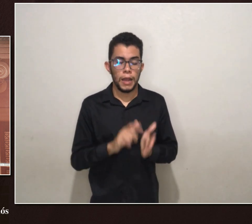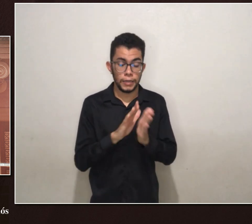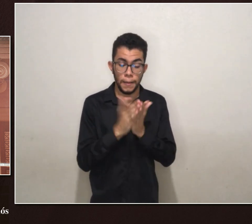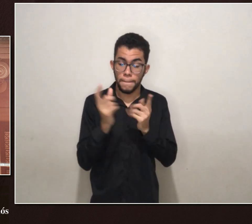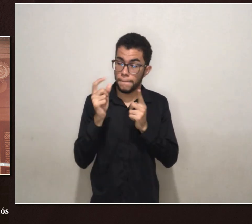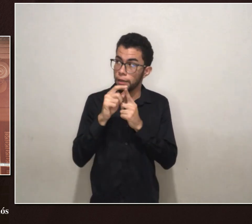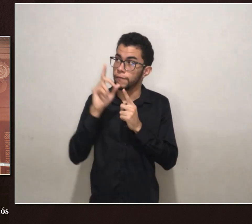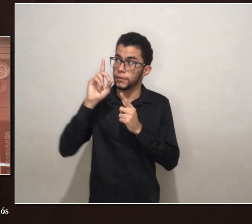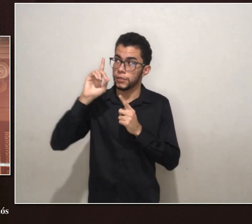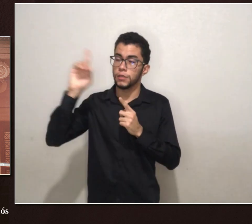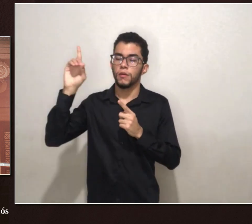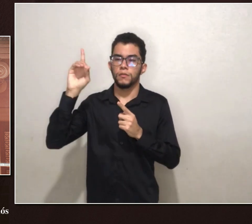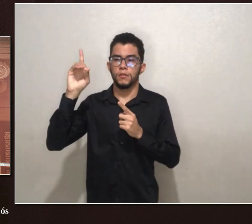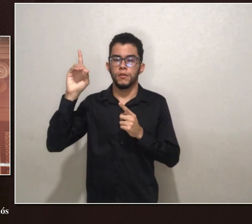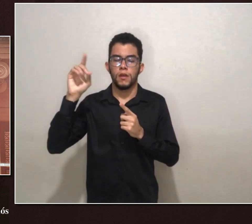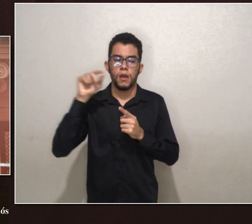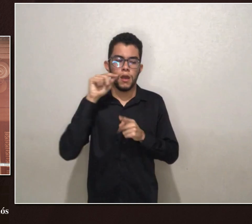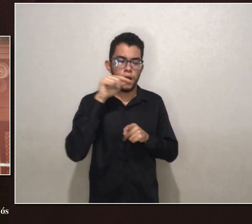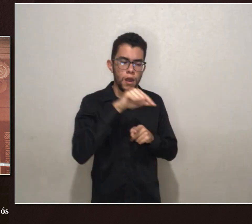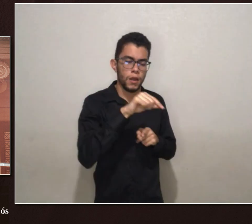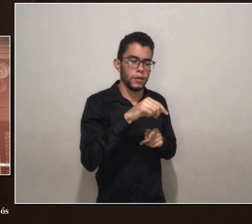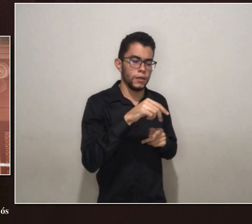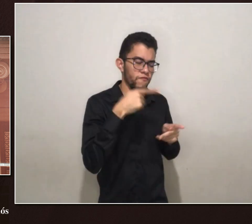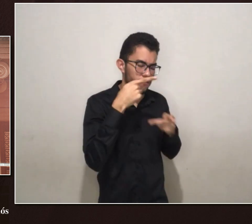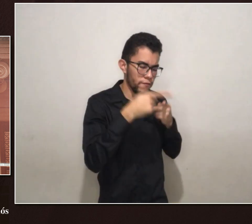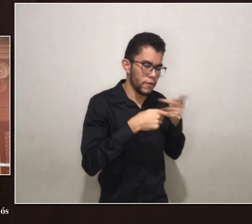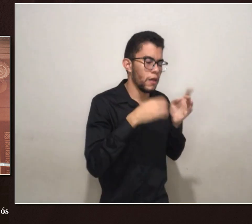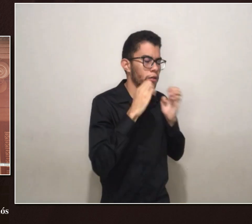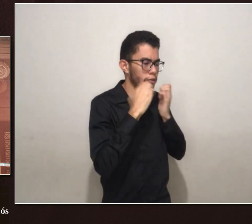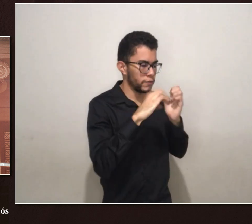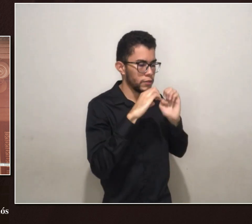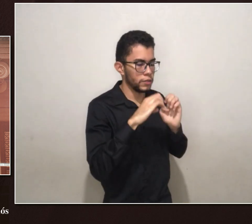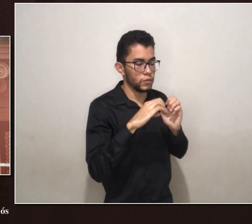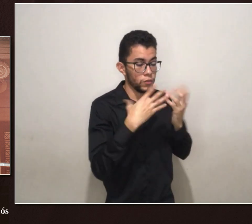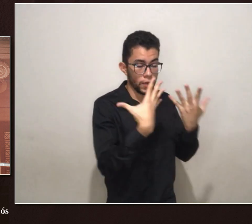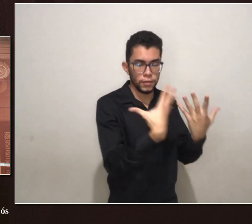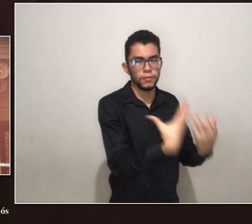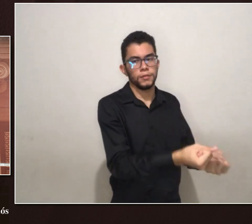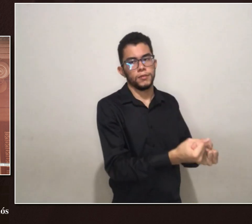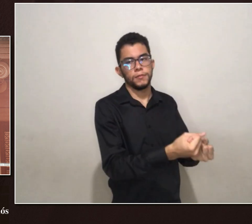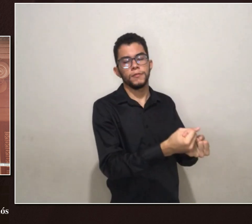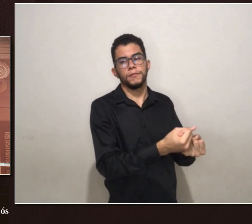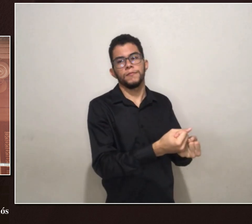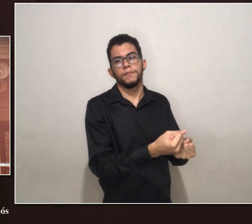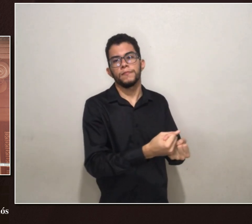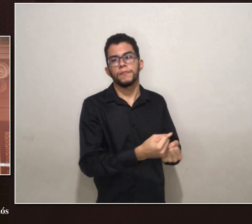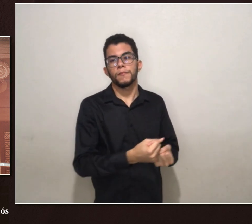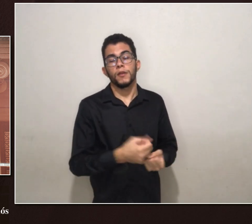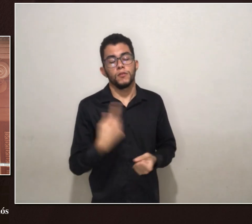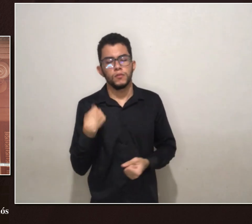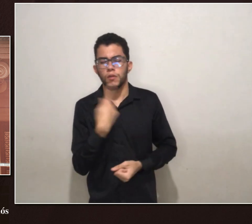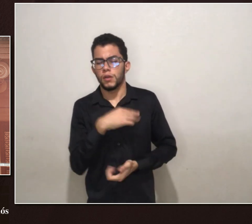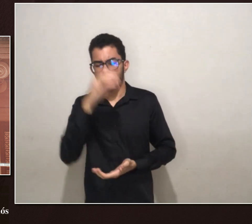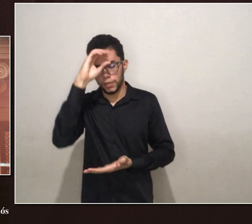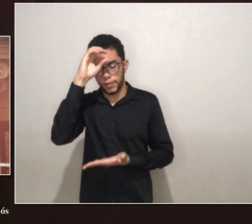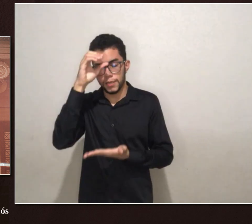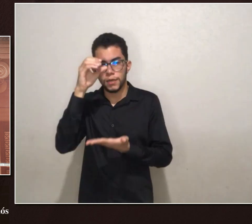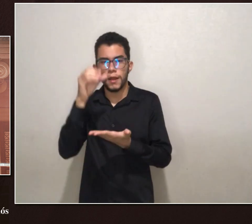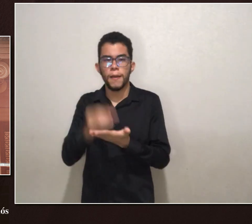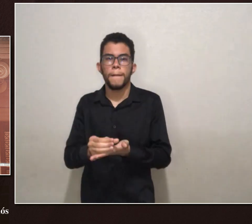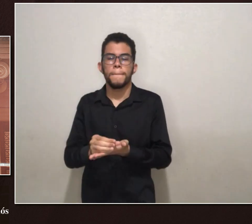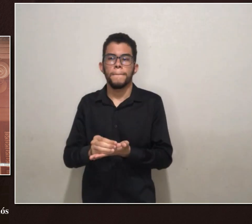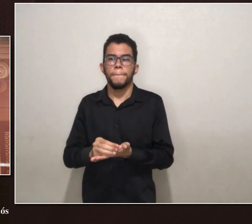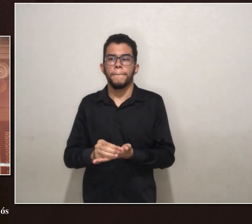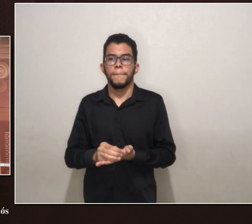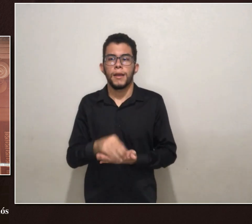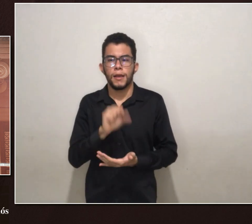com efeito está operando eficazmente em vós, os que credes. Irmãos, se eu for